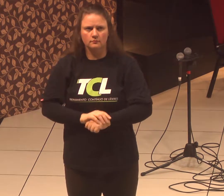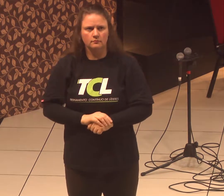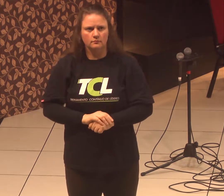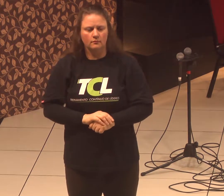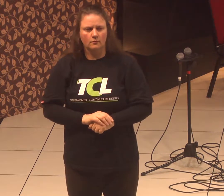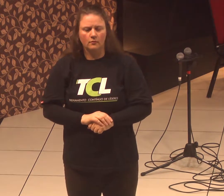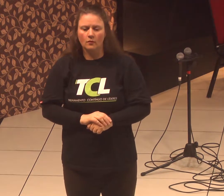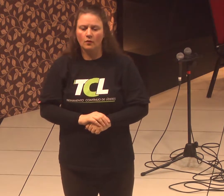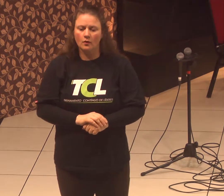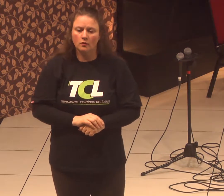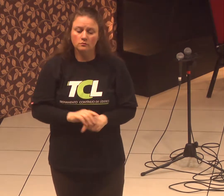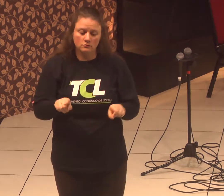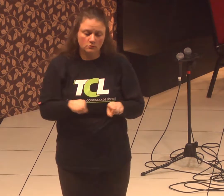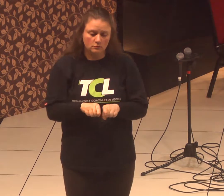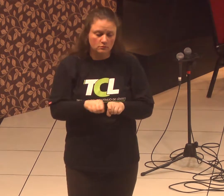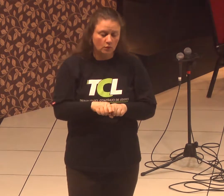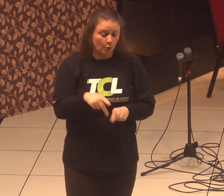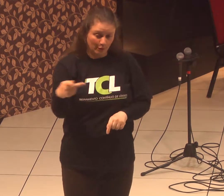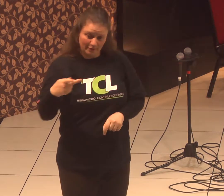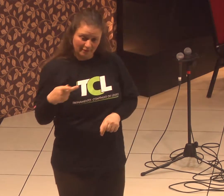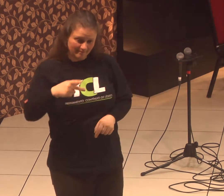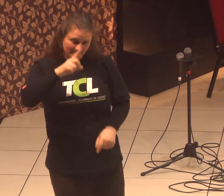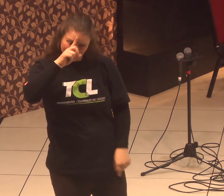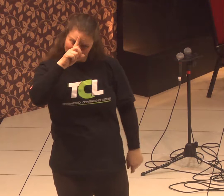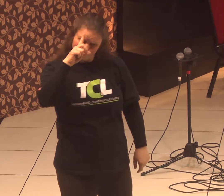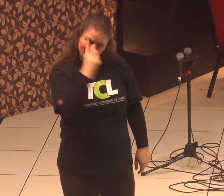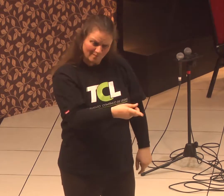eles deram a palavra de comando,